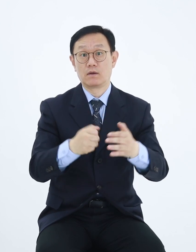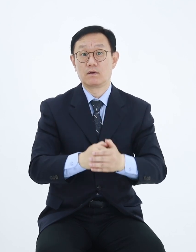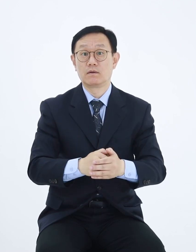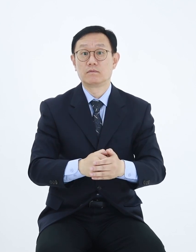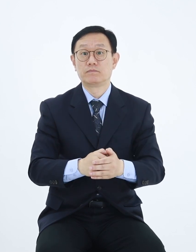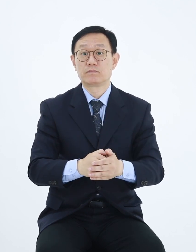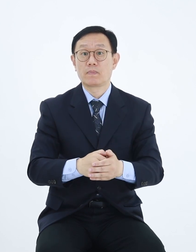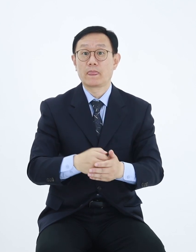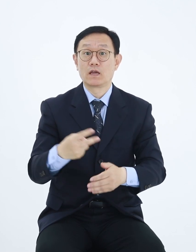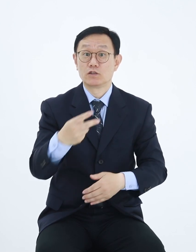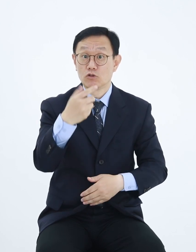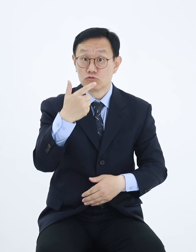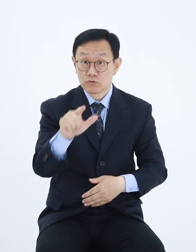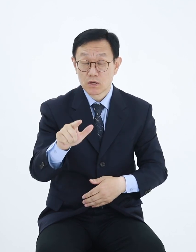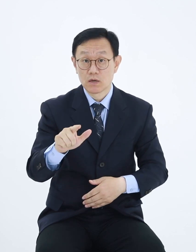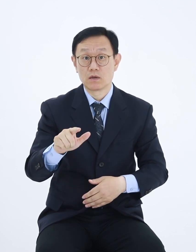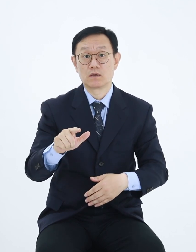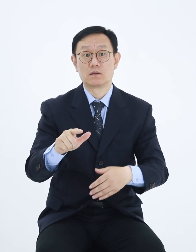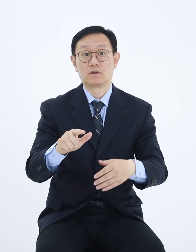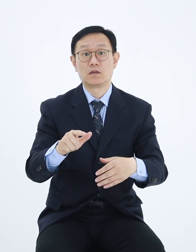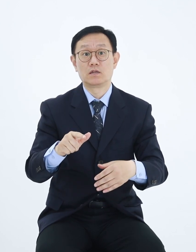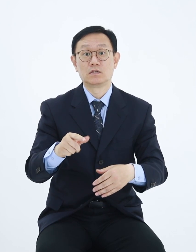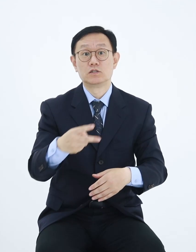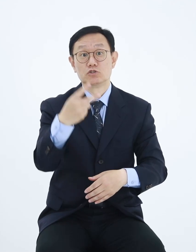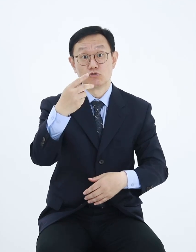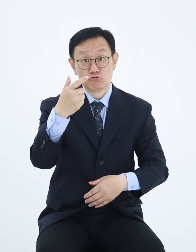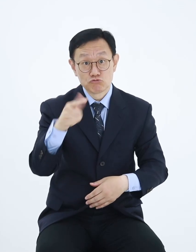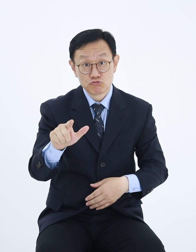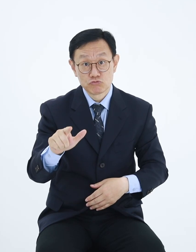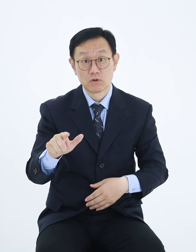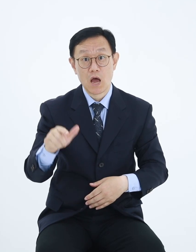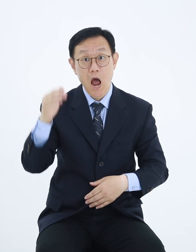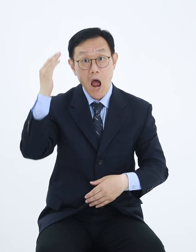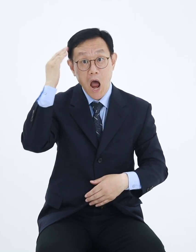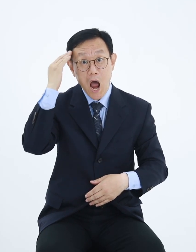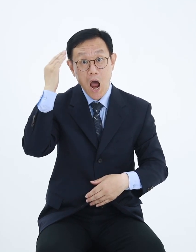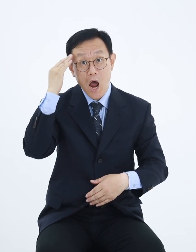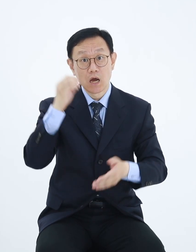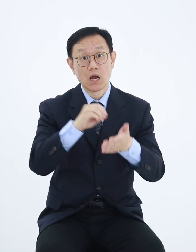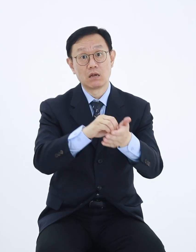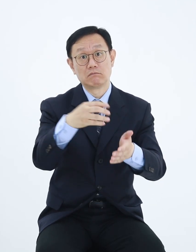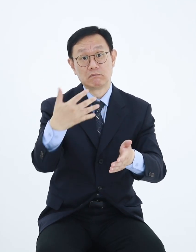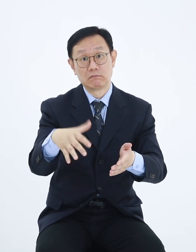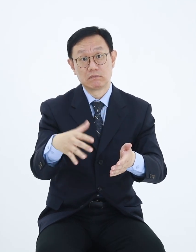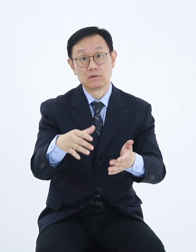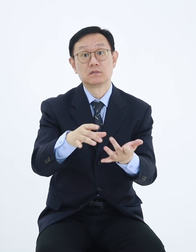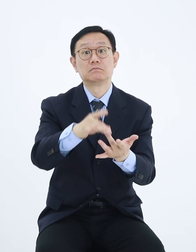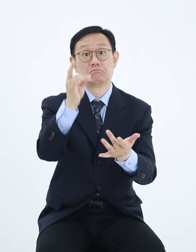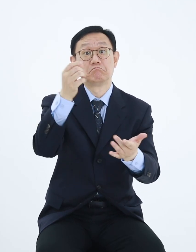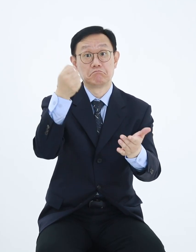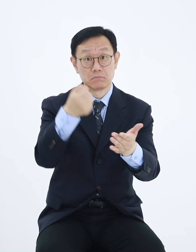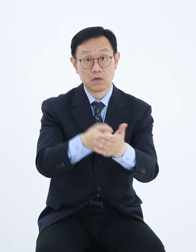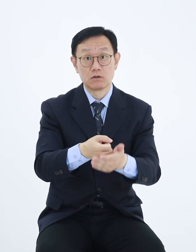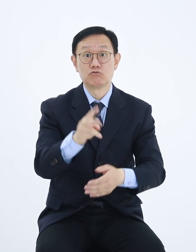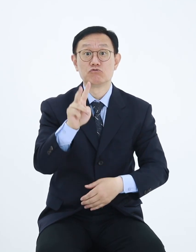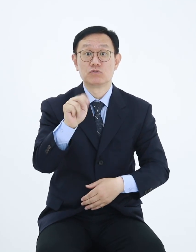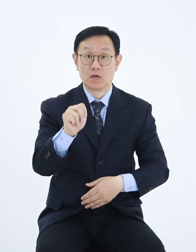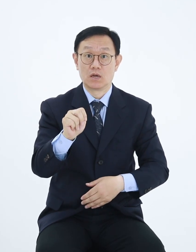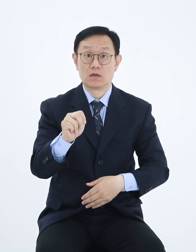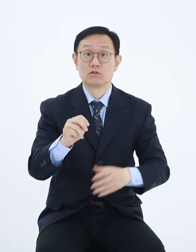해에 강제 실종 협약 2006년, 우리나라 미가입도 채택되면서